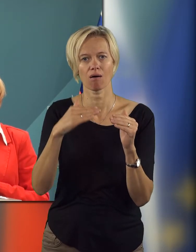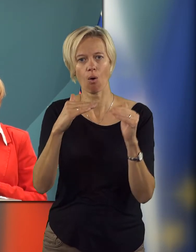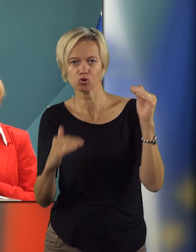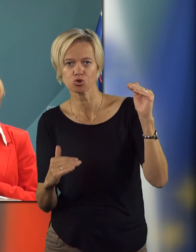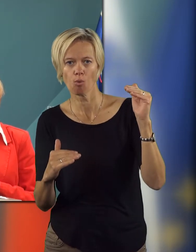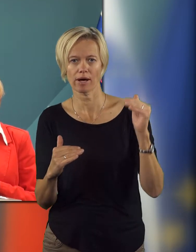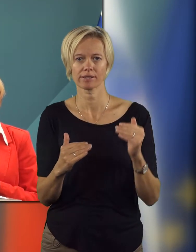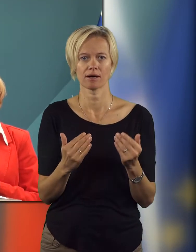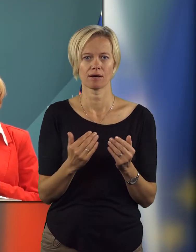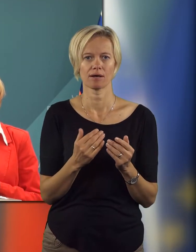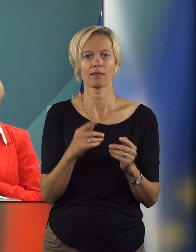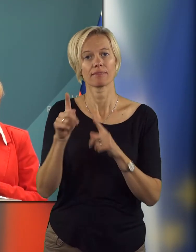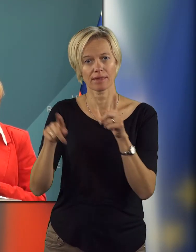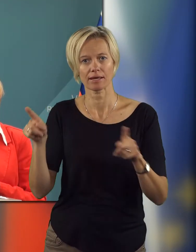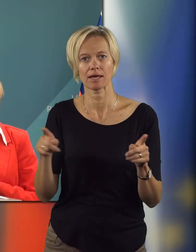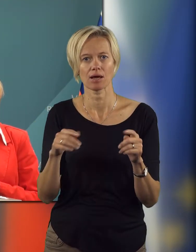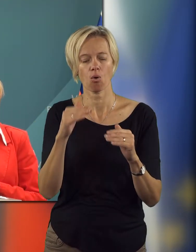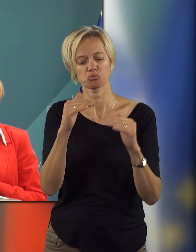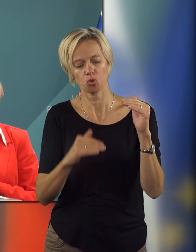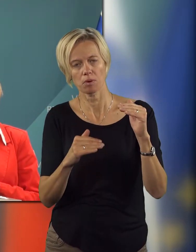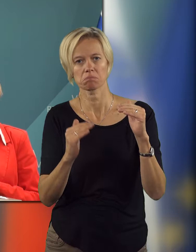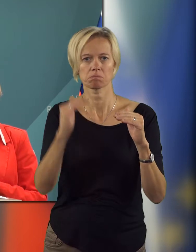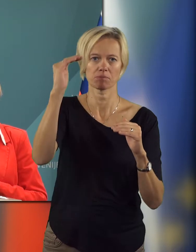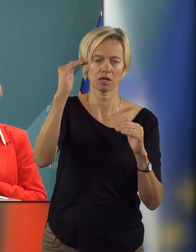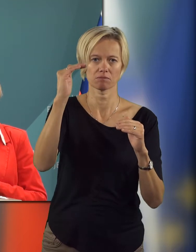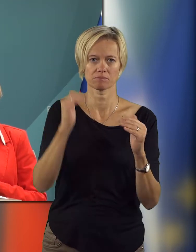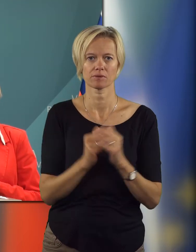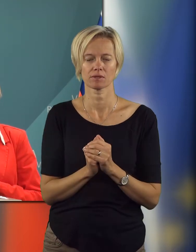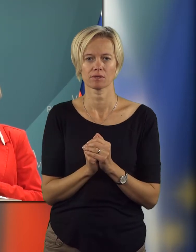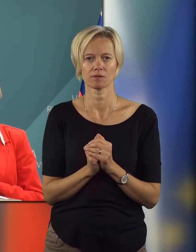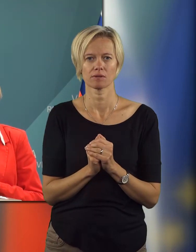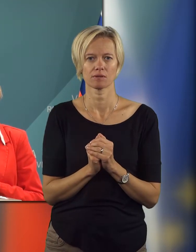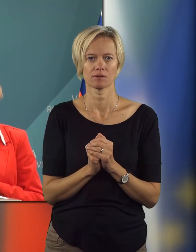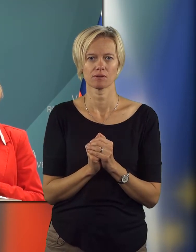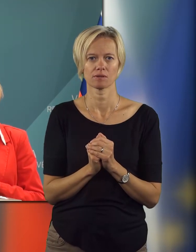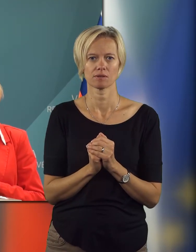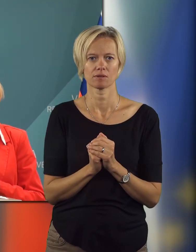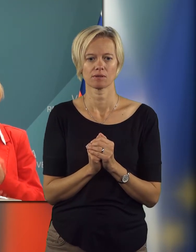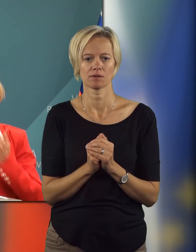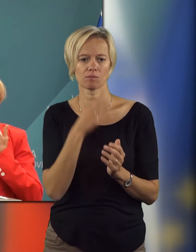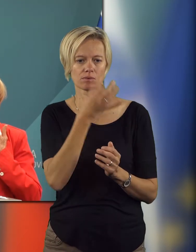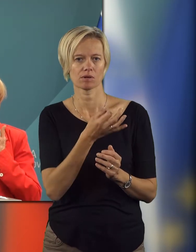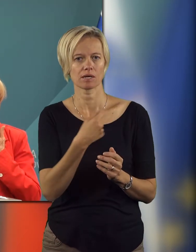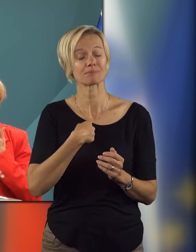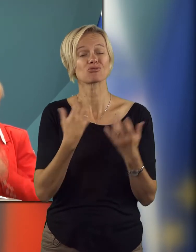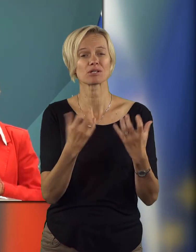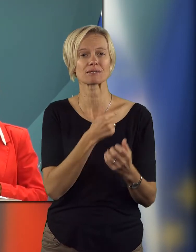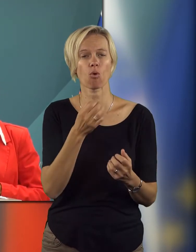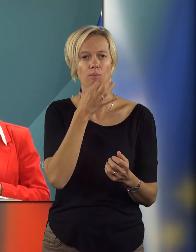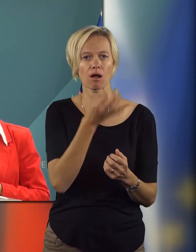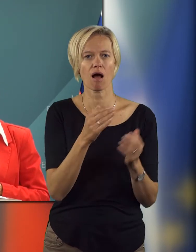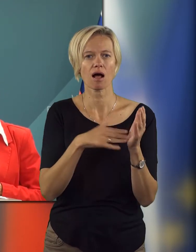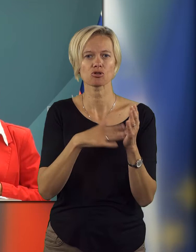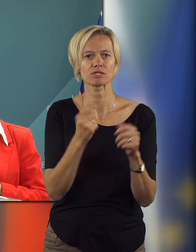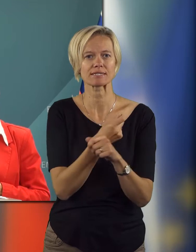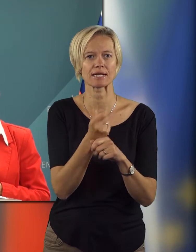so odstopanja, kjer so nekje odstopanja navzgor, nekje pa tudi navzdol. Jaz sem samo hotela